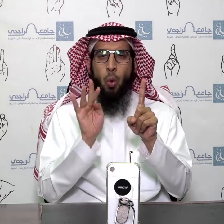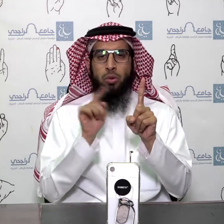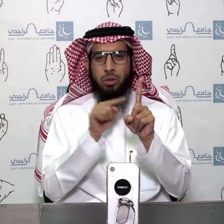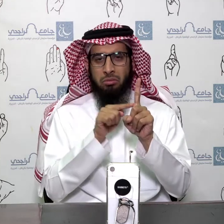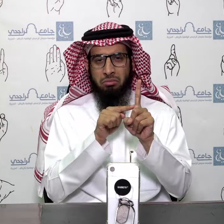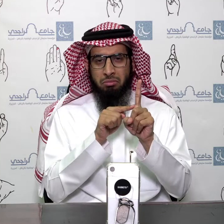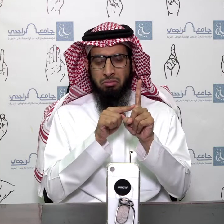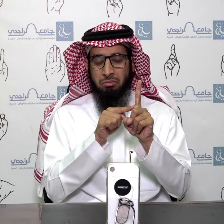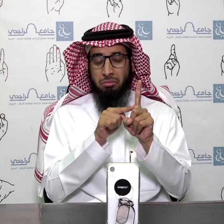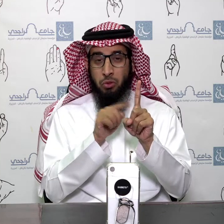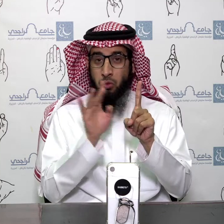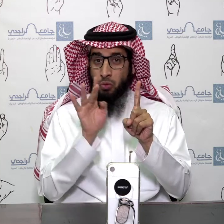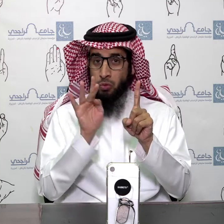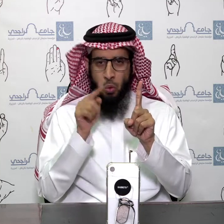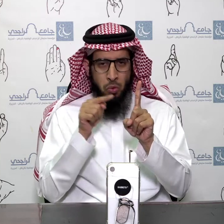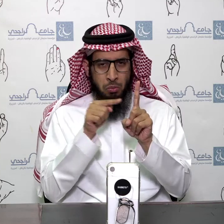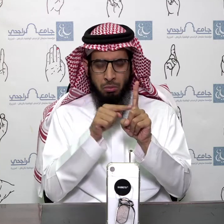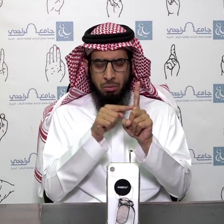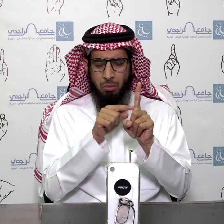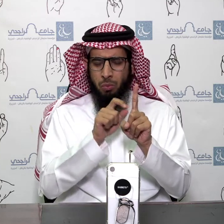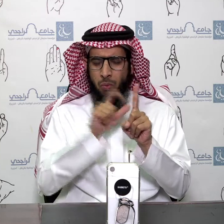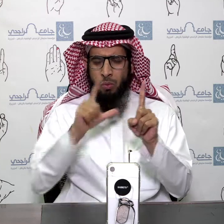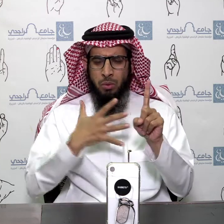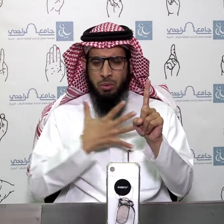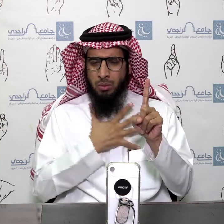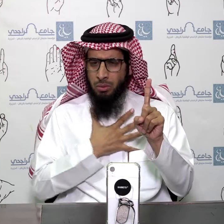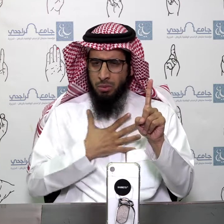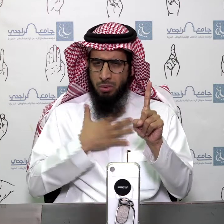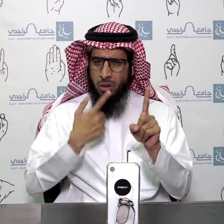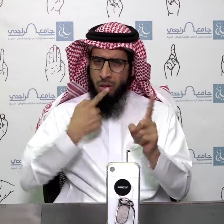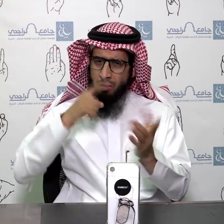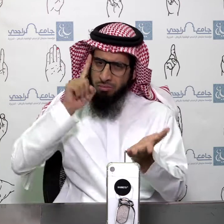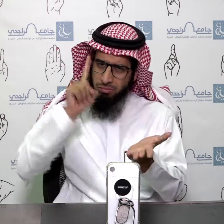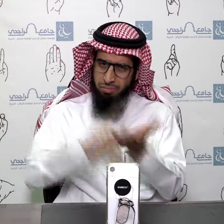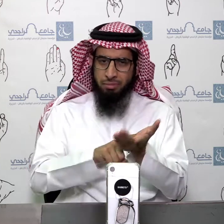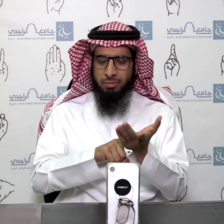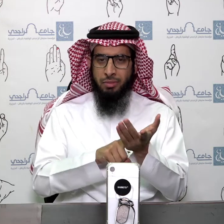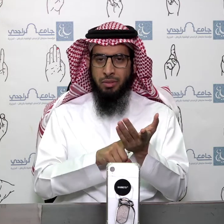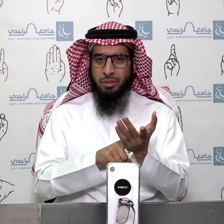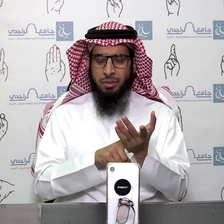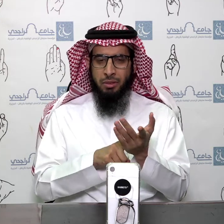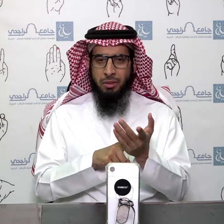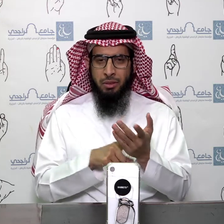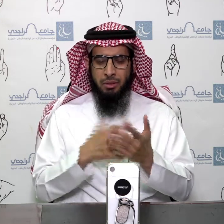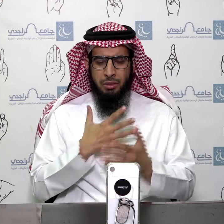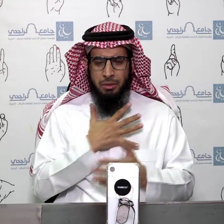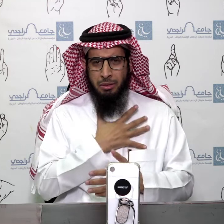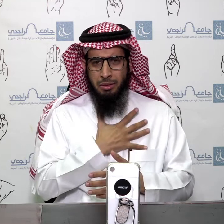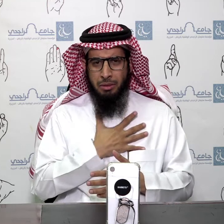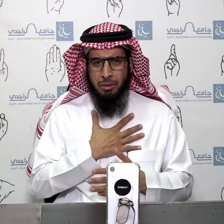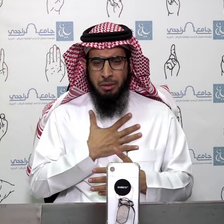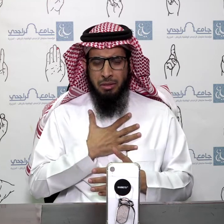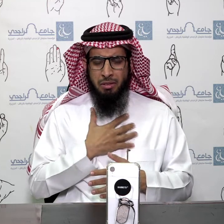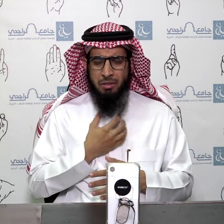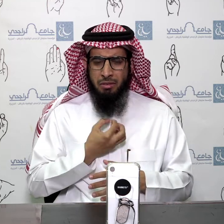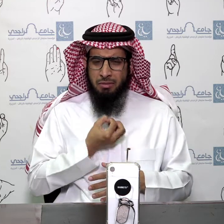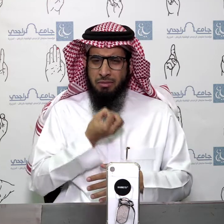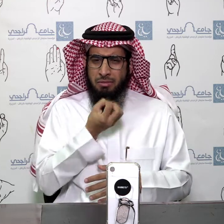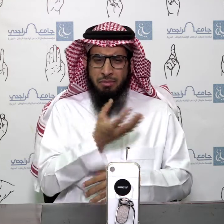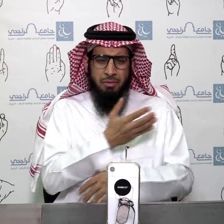عنوان صدق المشاعر ورمز صفاء العواطف ومنبع حنان ينعش